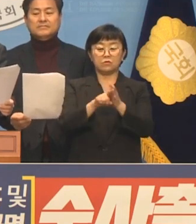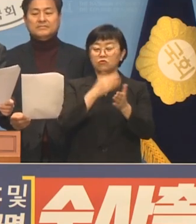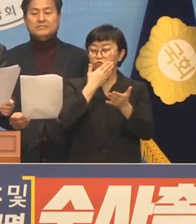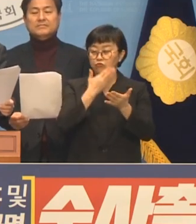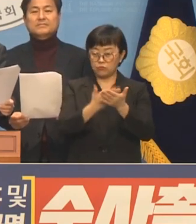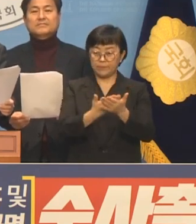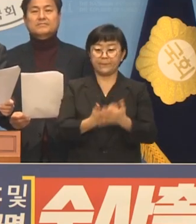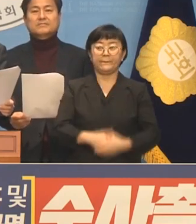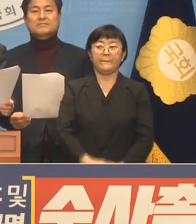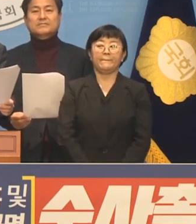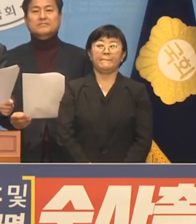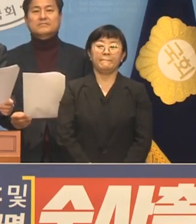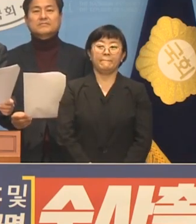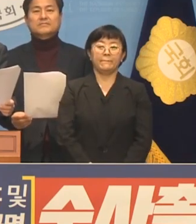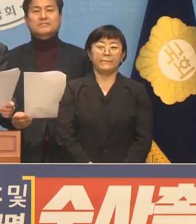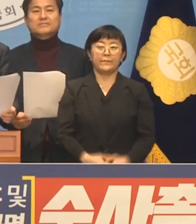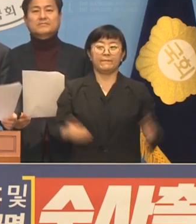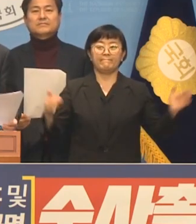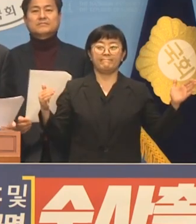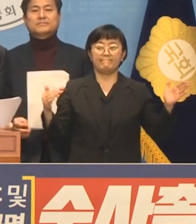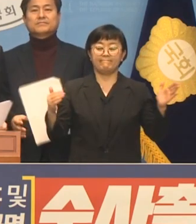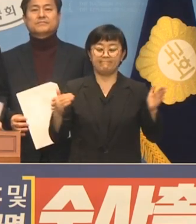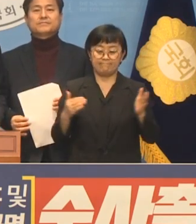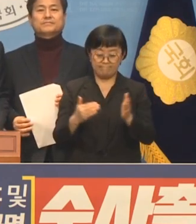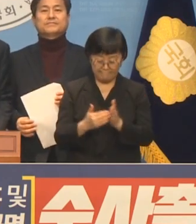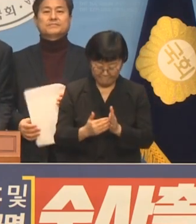한 걸음입니다. 이상입니다.